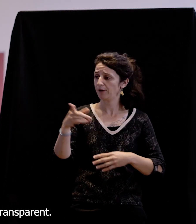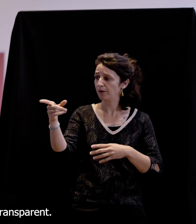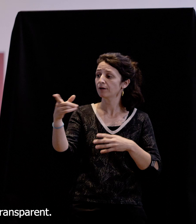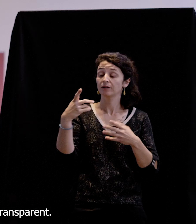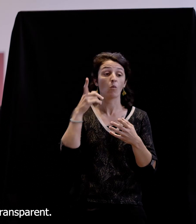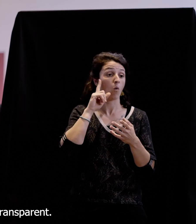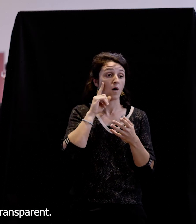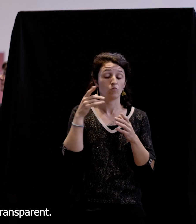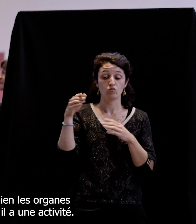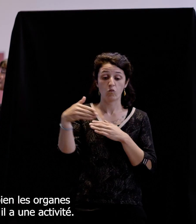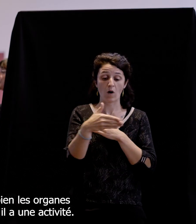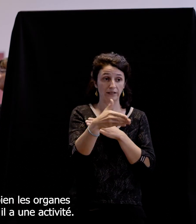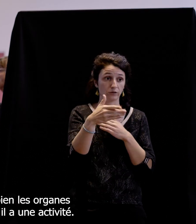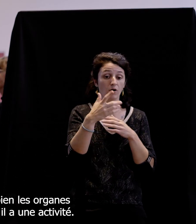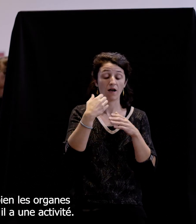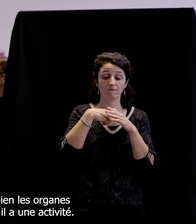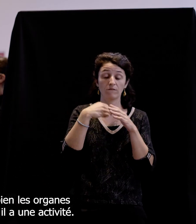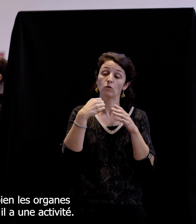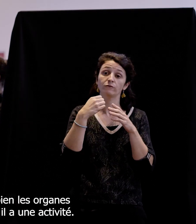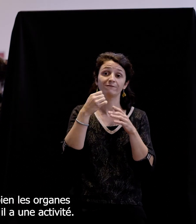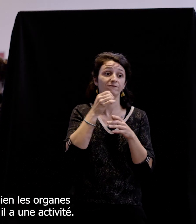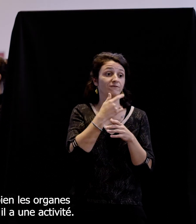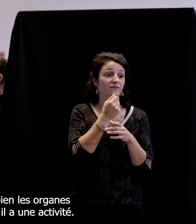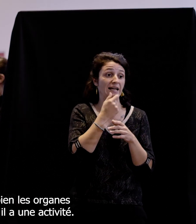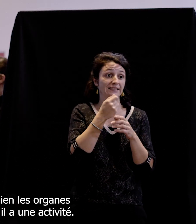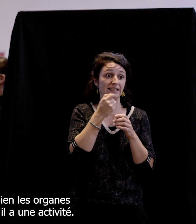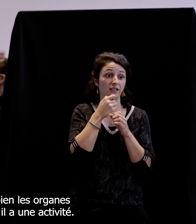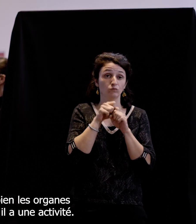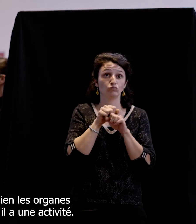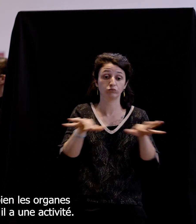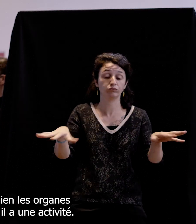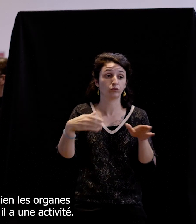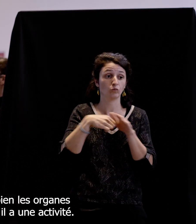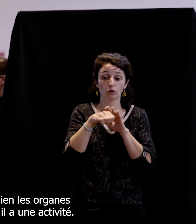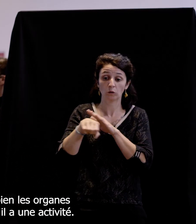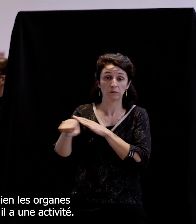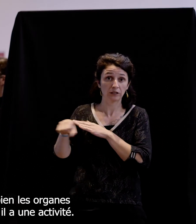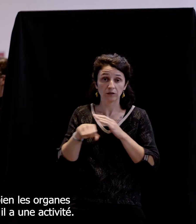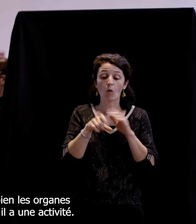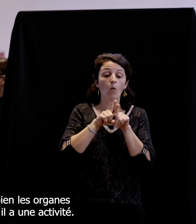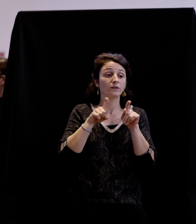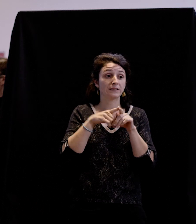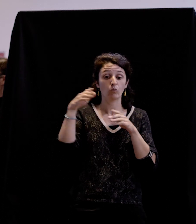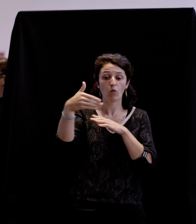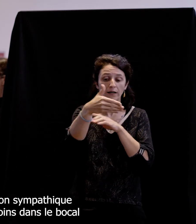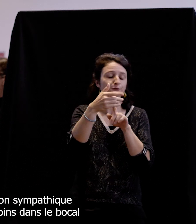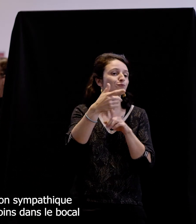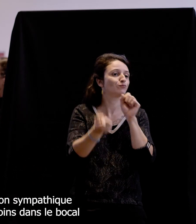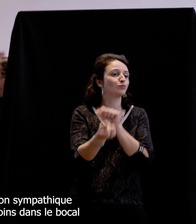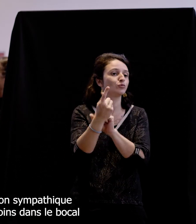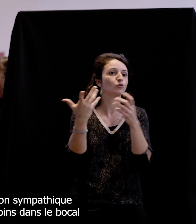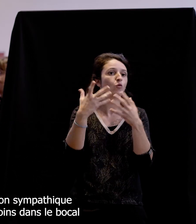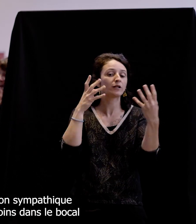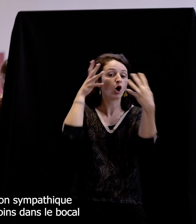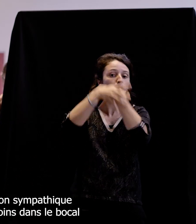facilement. Ensuite, il est transparent, donc on voit très bien les organes à travers. Et ensuite, il a une activité. C'est un